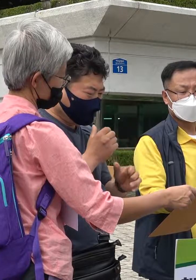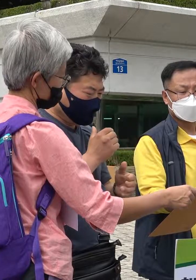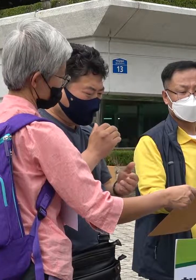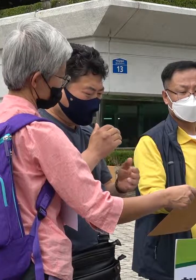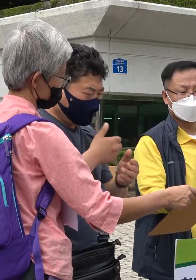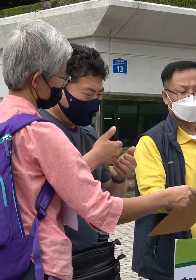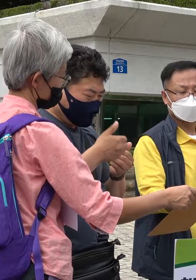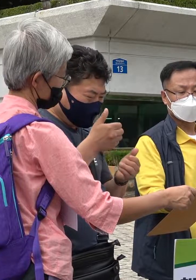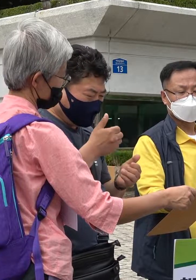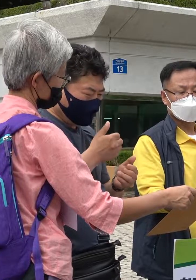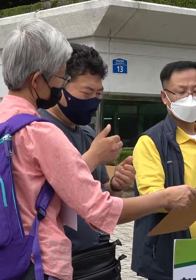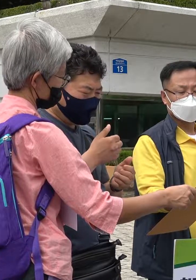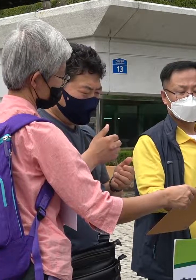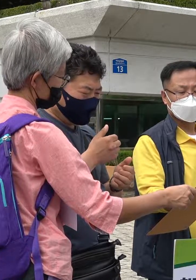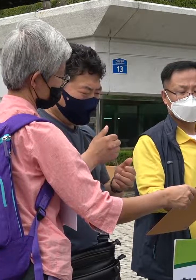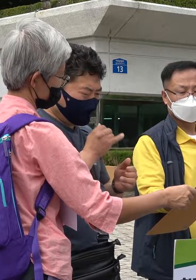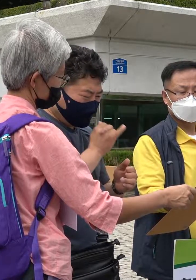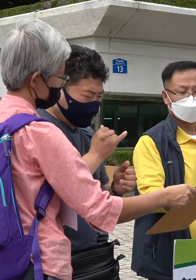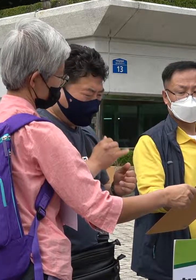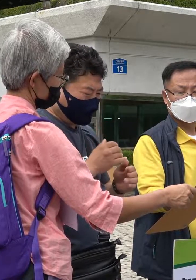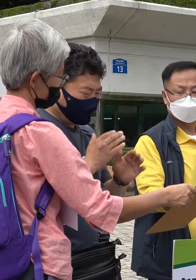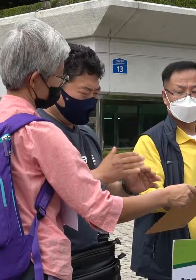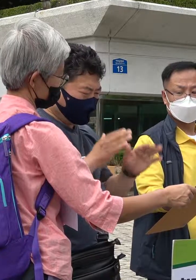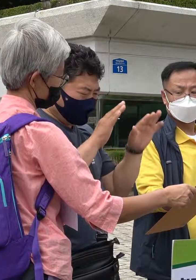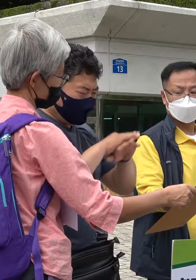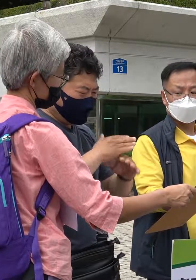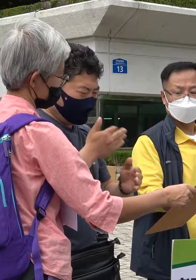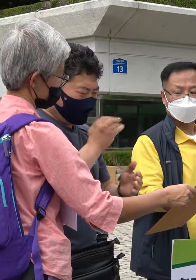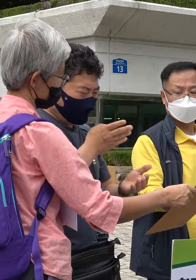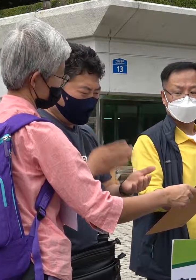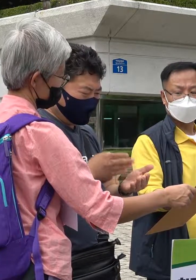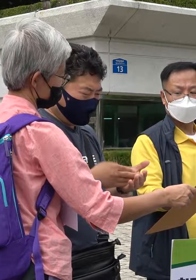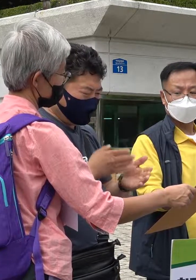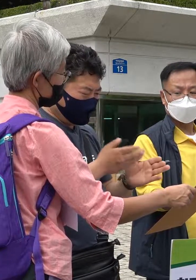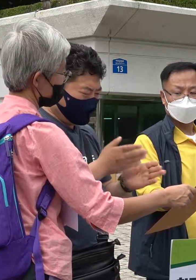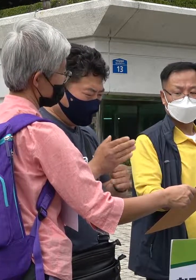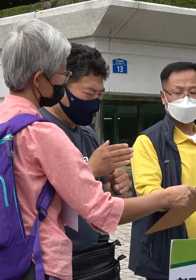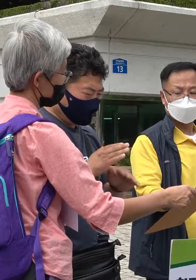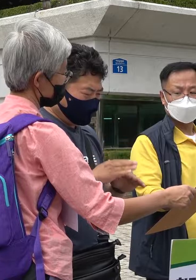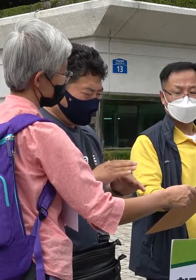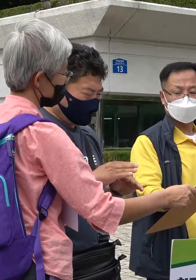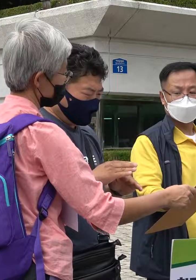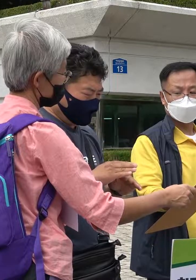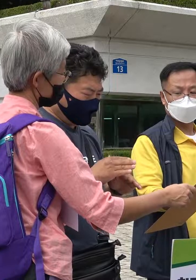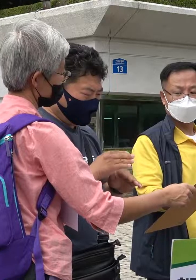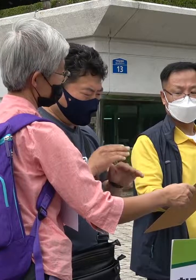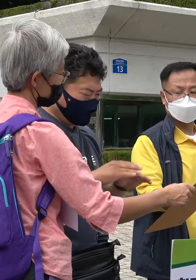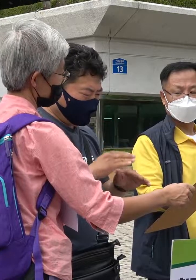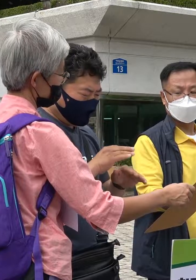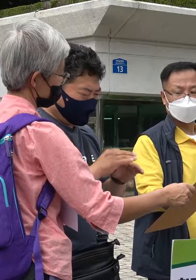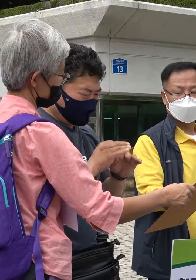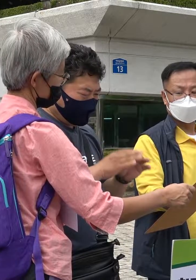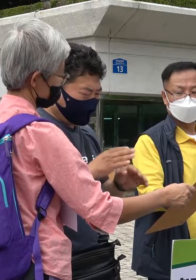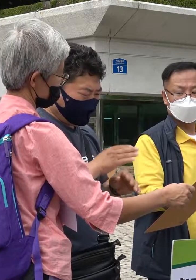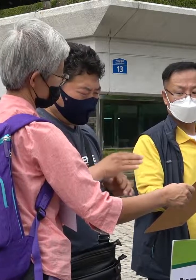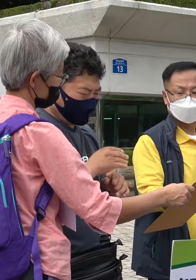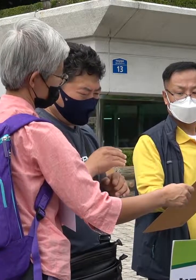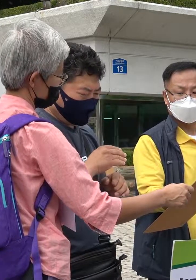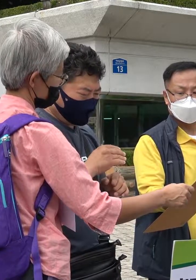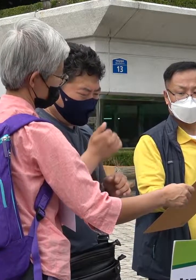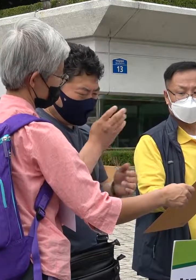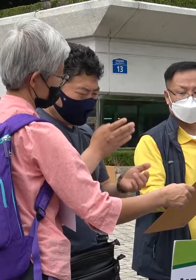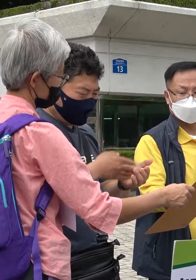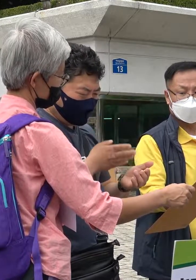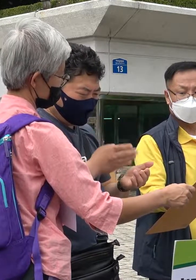쉽지 않은 농민들이 세상 돌아가는 소식을 접할 수 있는 게 아마 이 저녁 종합 뉴스일 겁니다. 저도 그렇기